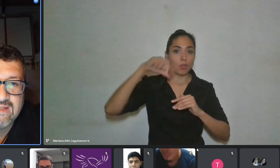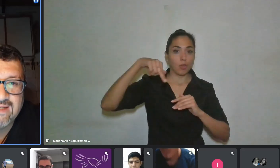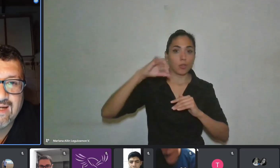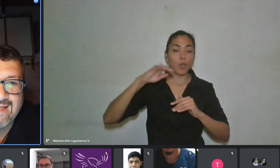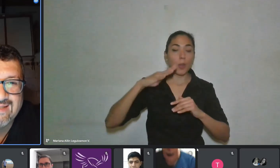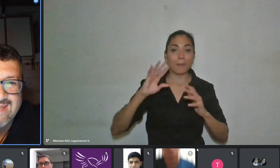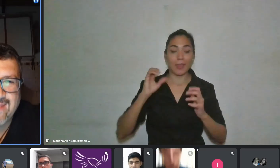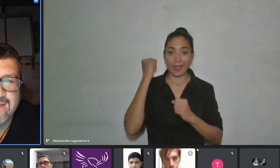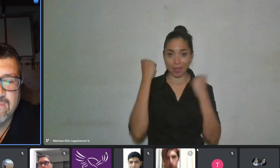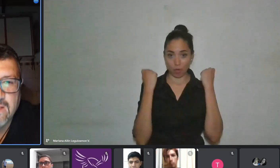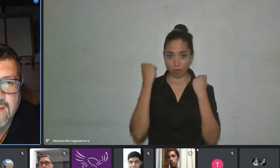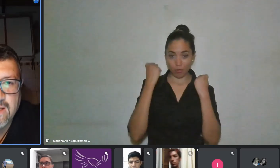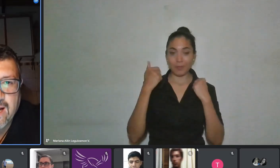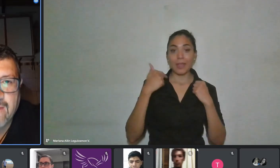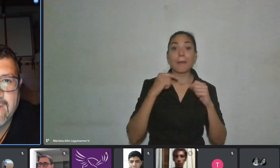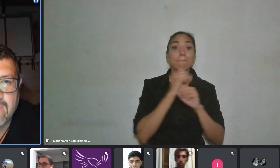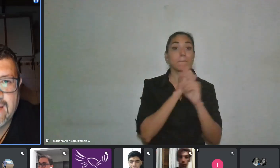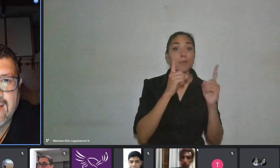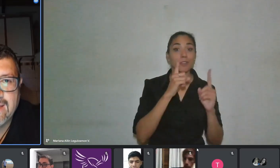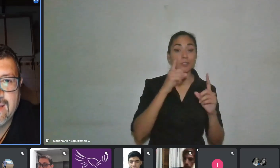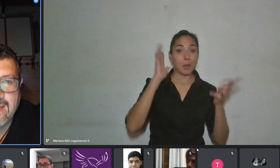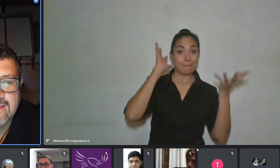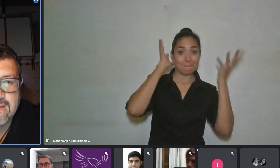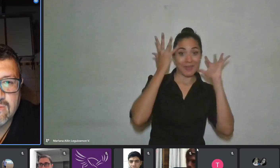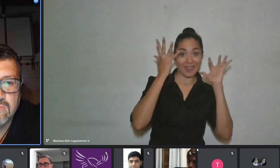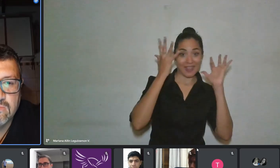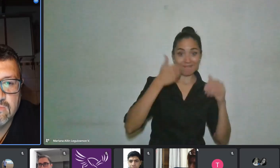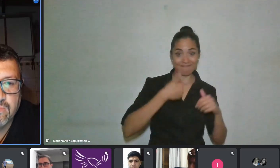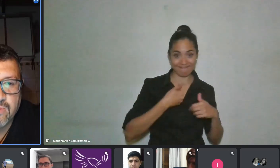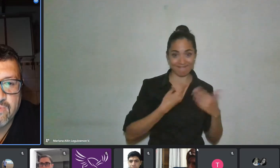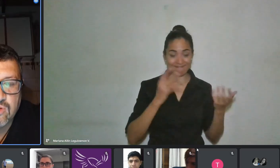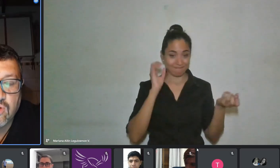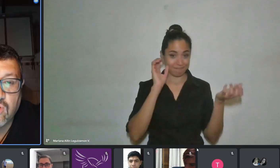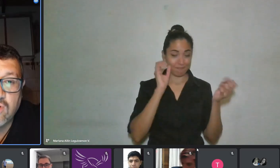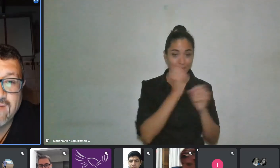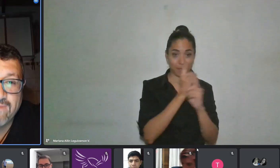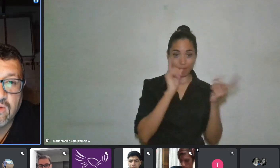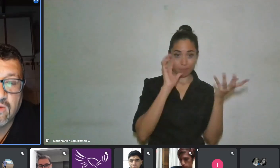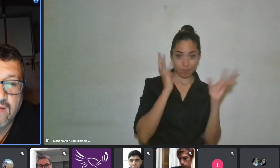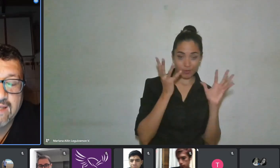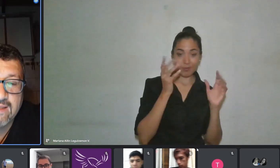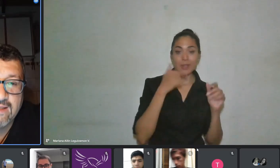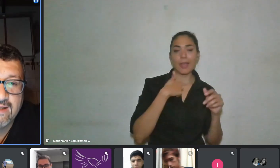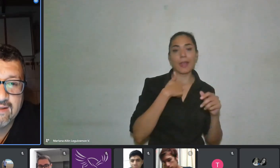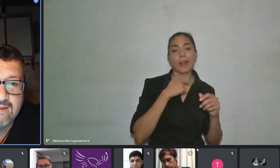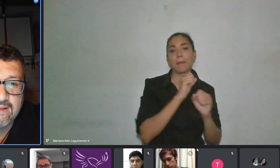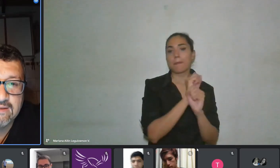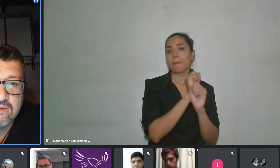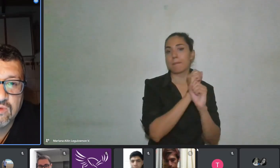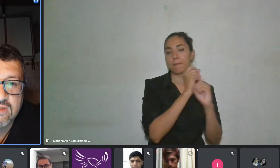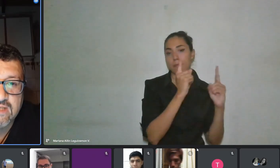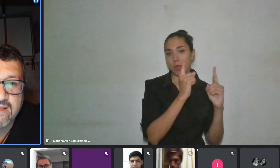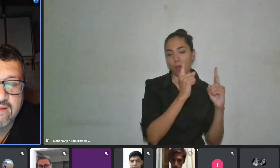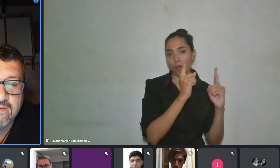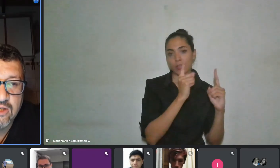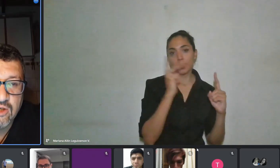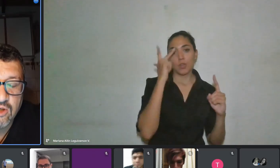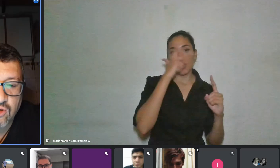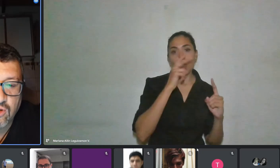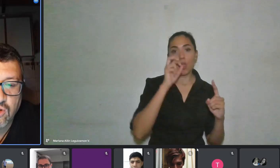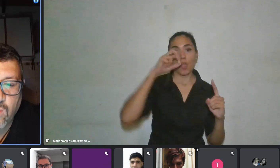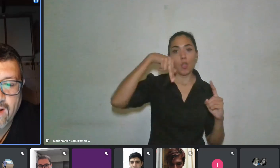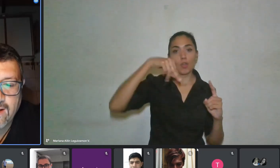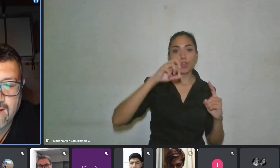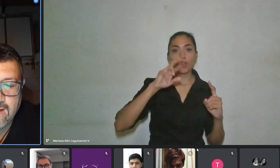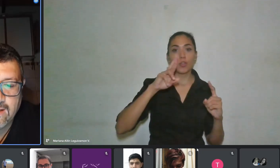lo hice en el SADE. Javier Milei es un profesor honorífico ahí del Instituto SADE,